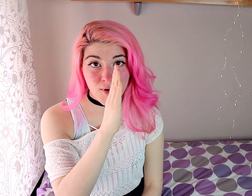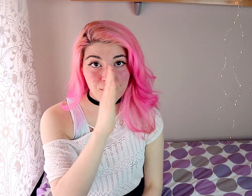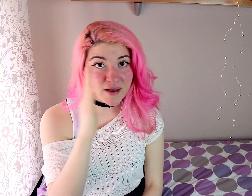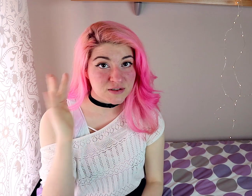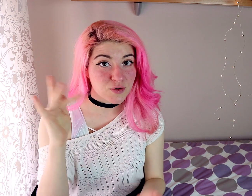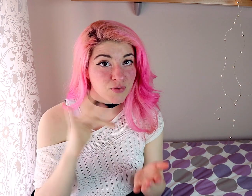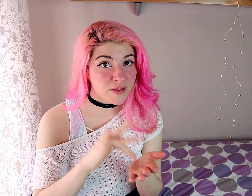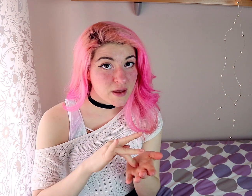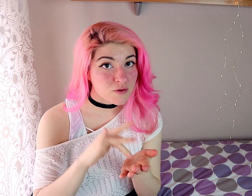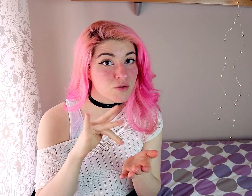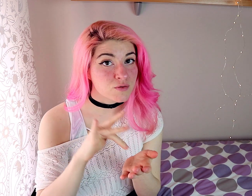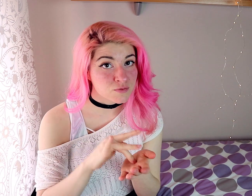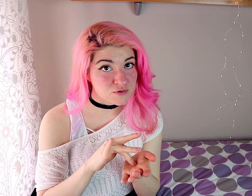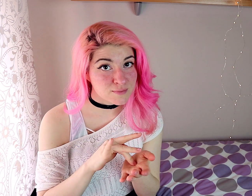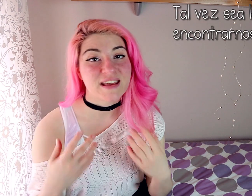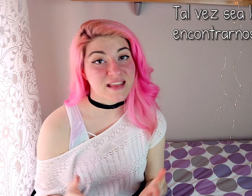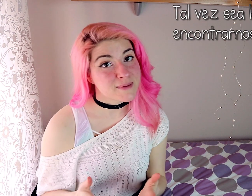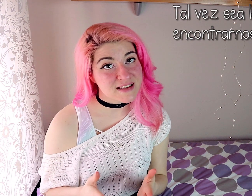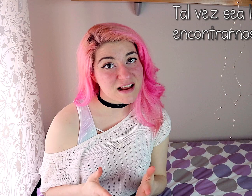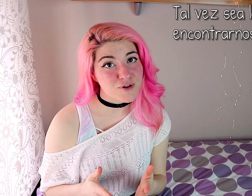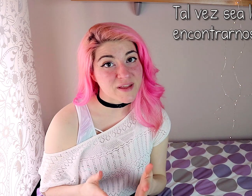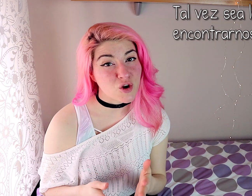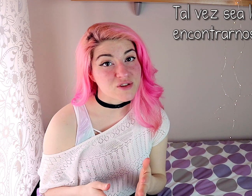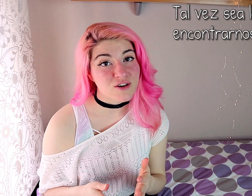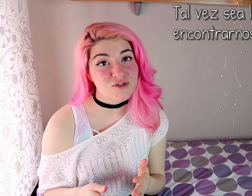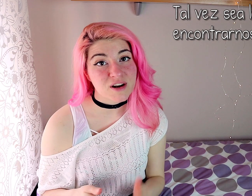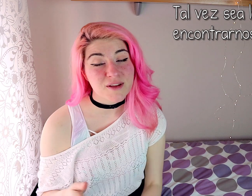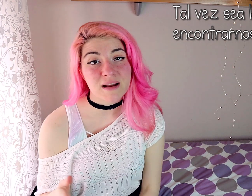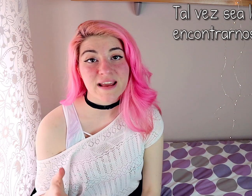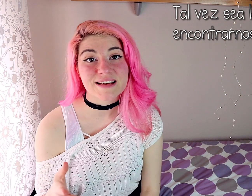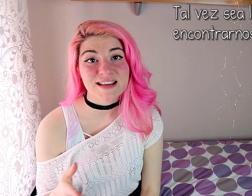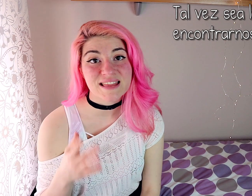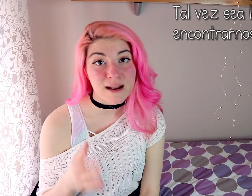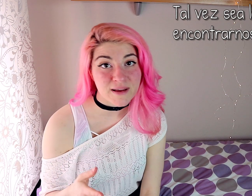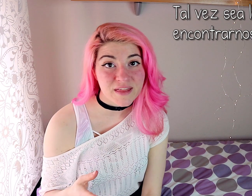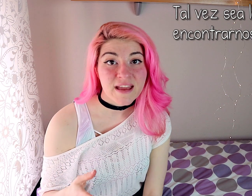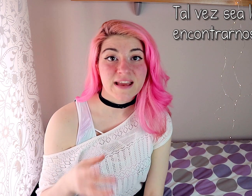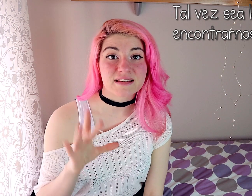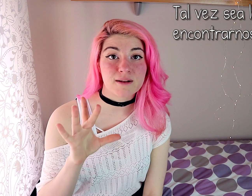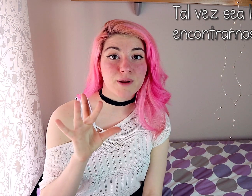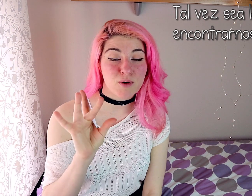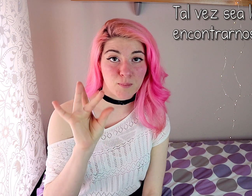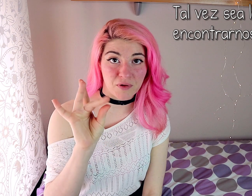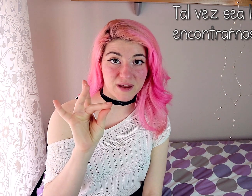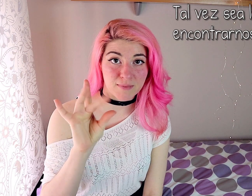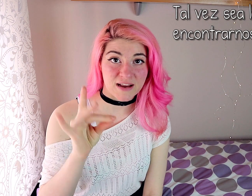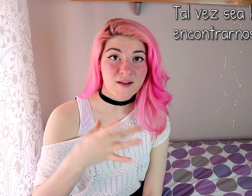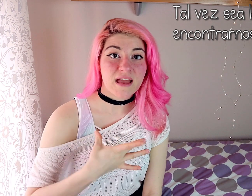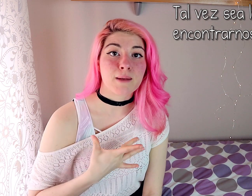de escondernos. Y tal vez sea la forma de encontrarnos otra vez, ¿vale? Ese tal vez es el verbo poder, ¿vale? El